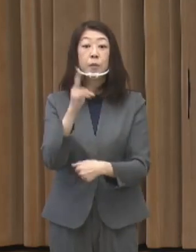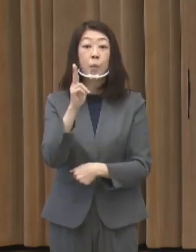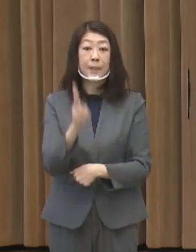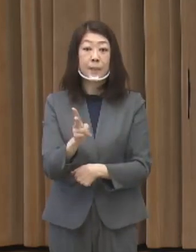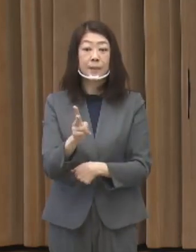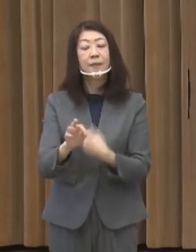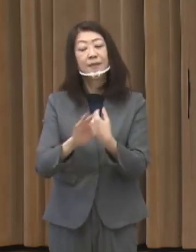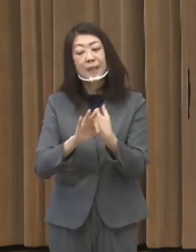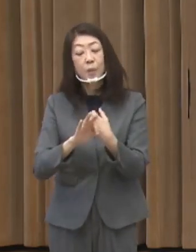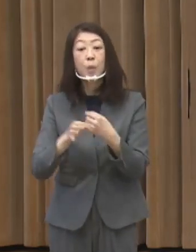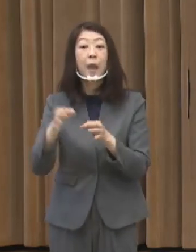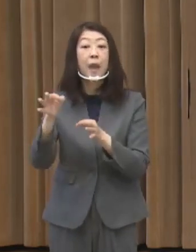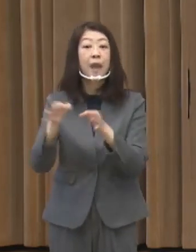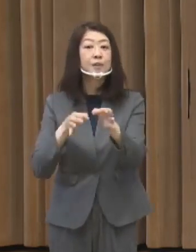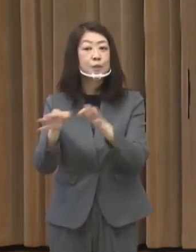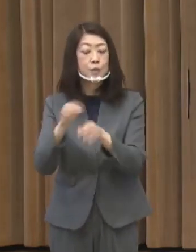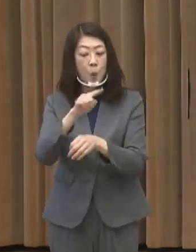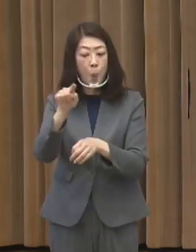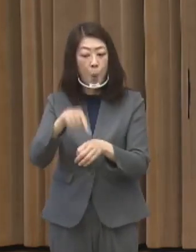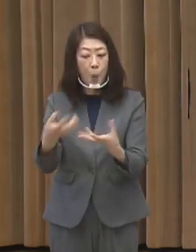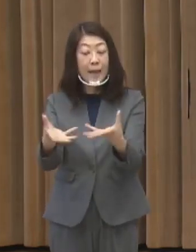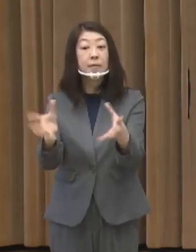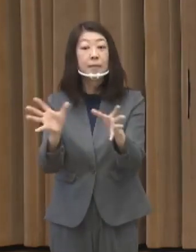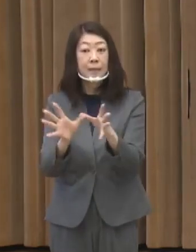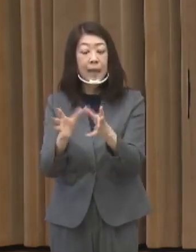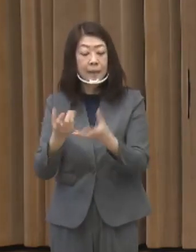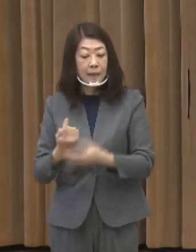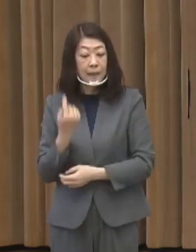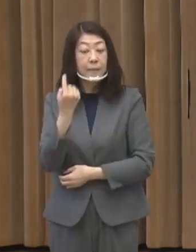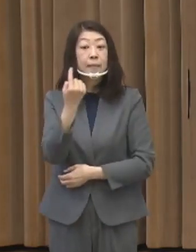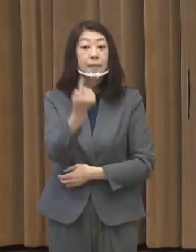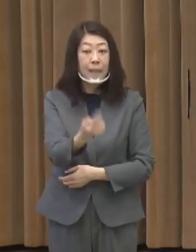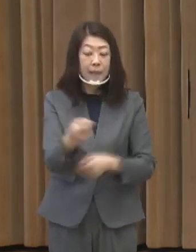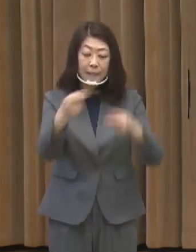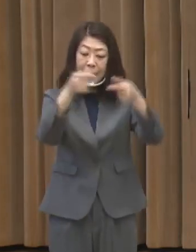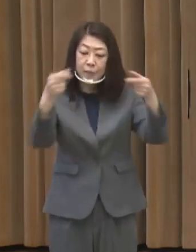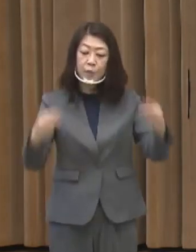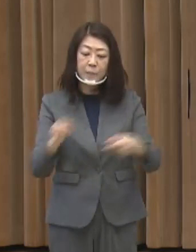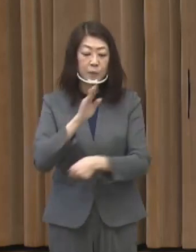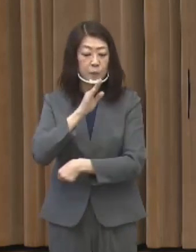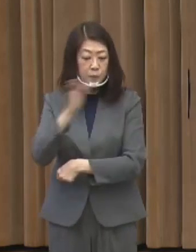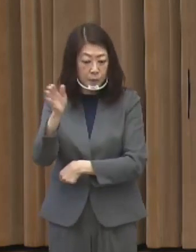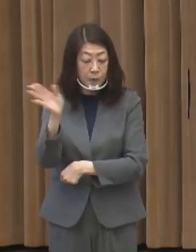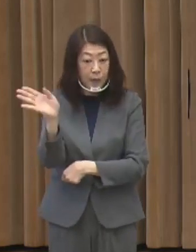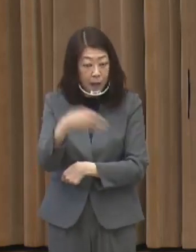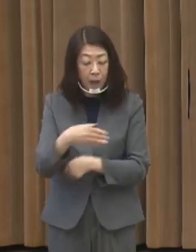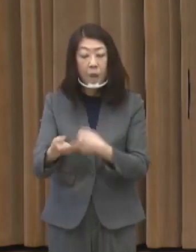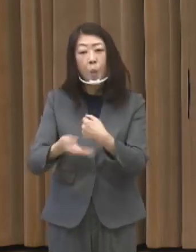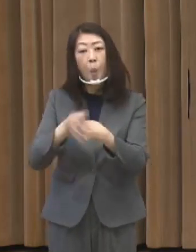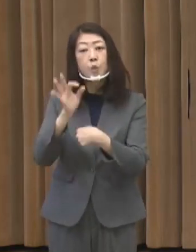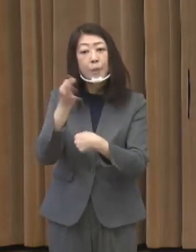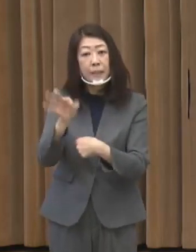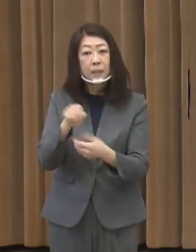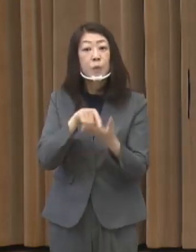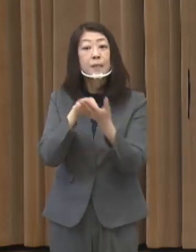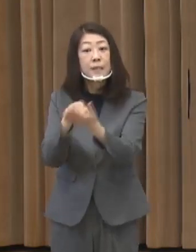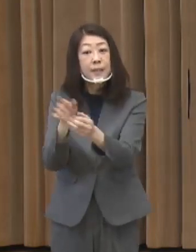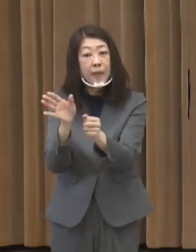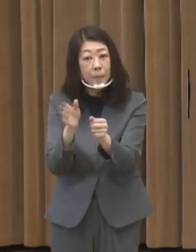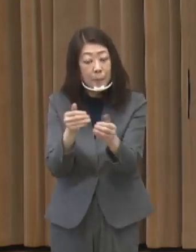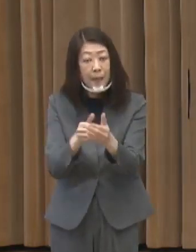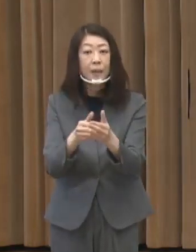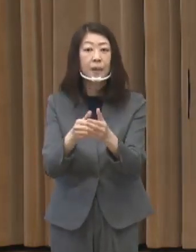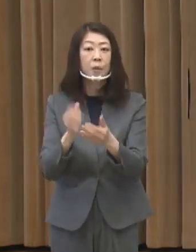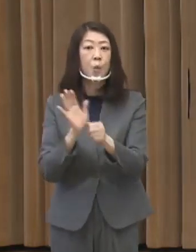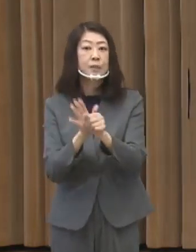商工団体が現地に赴いてアクリル板などの調達から補助金申請まで、これを支援を